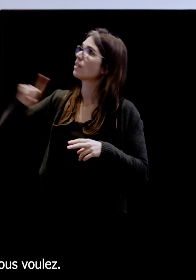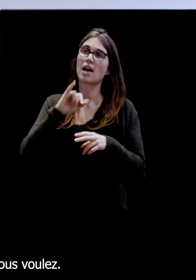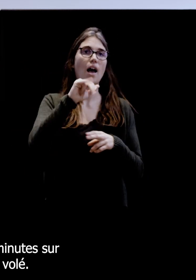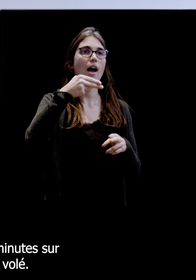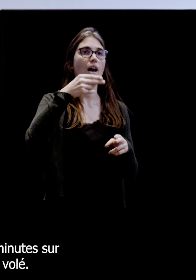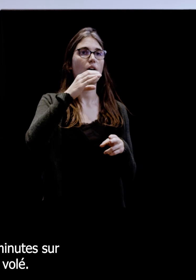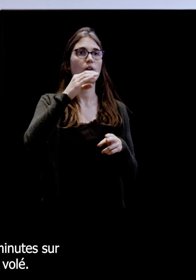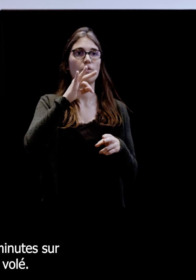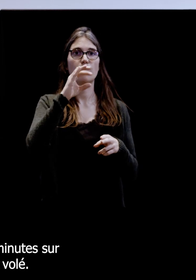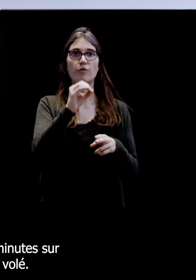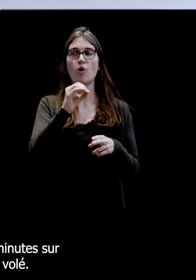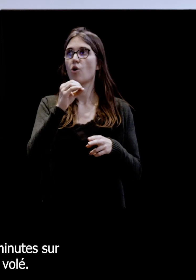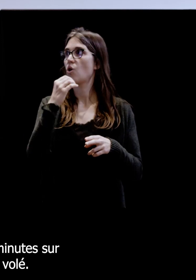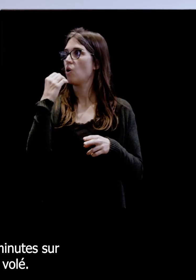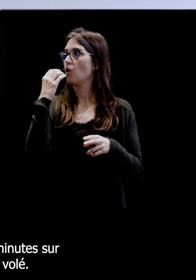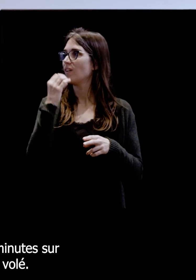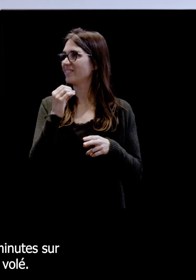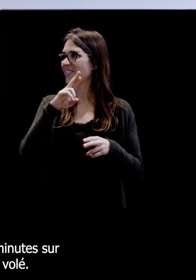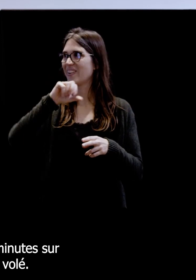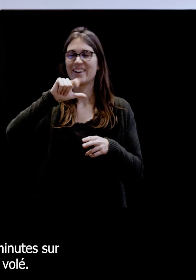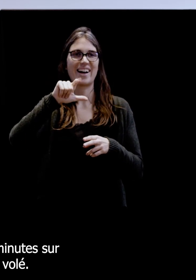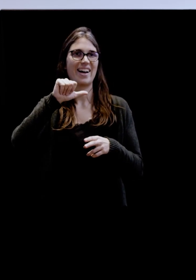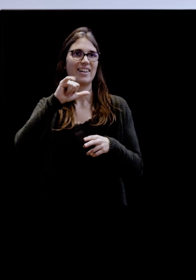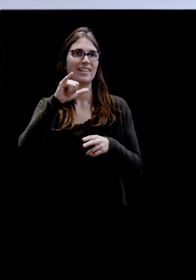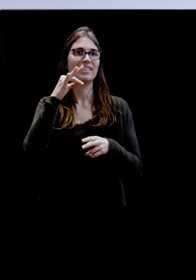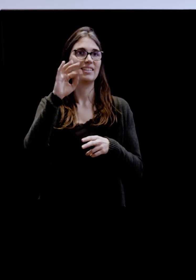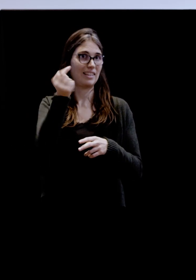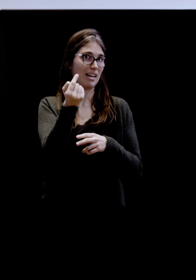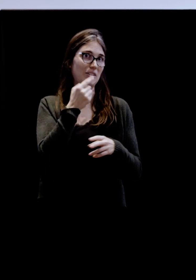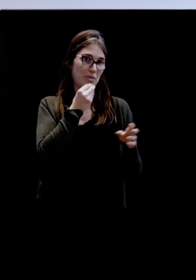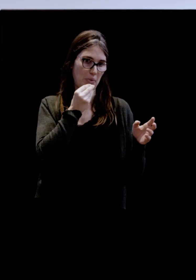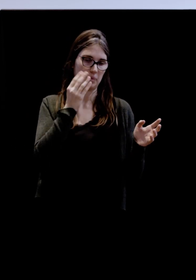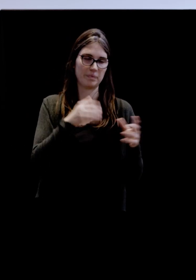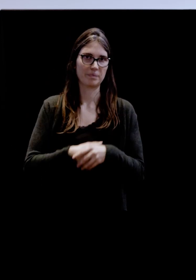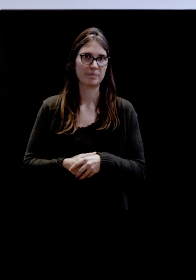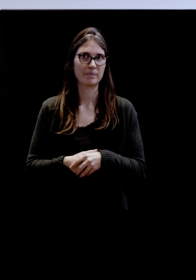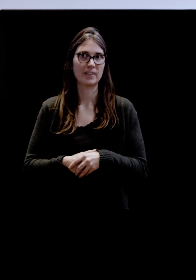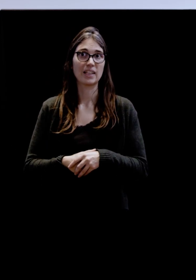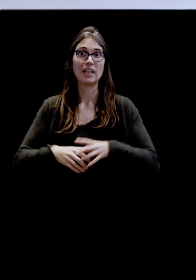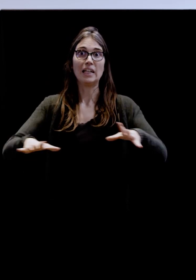si vous voulez. J'ai récupéré que 4 minutes sur les 10 qu'on m'avait volés. Merci.